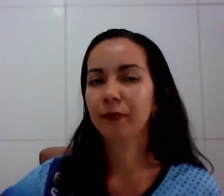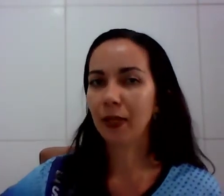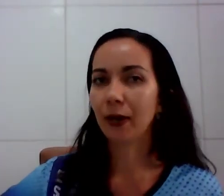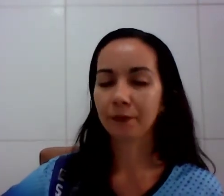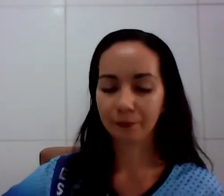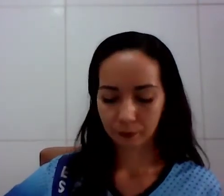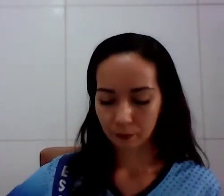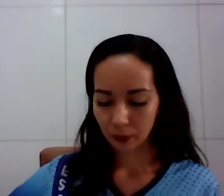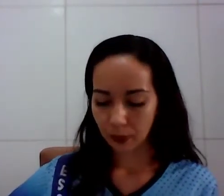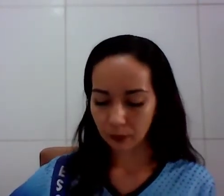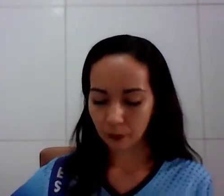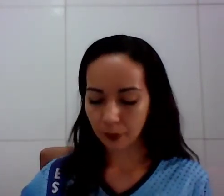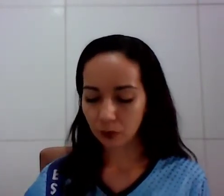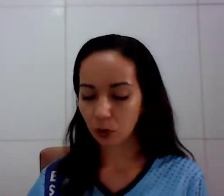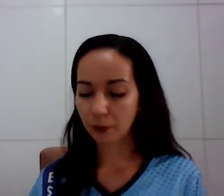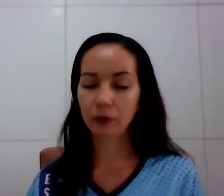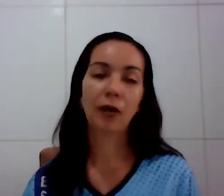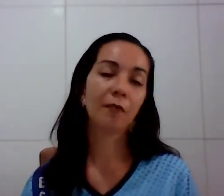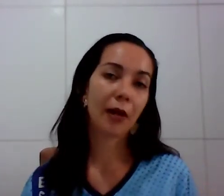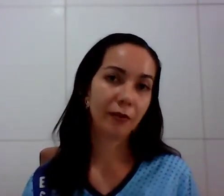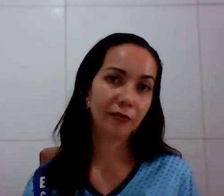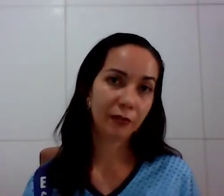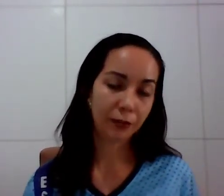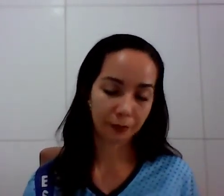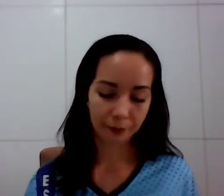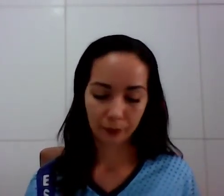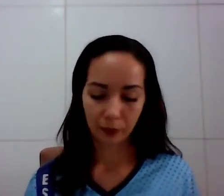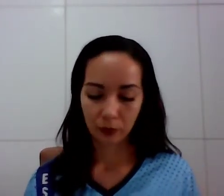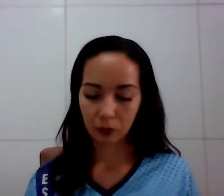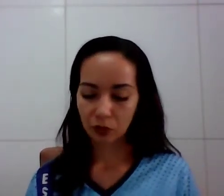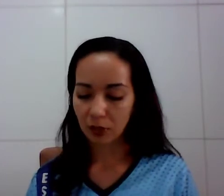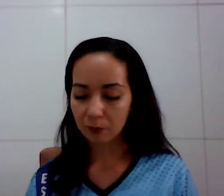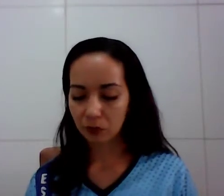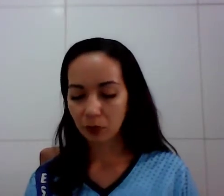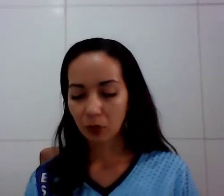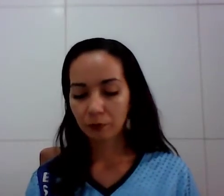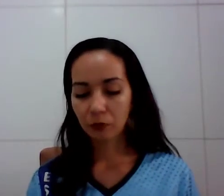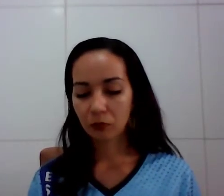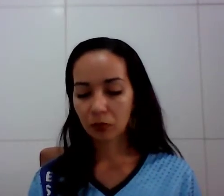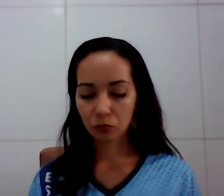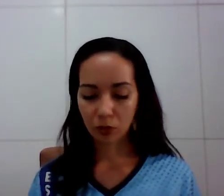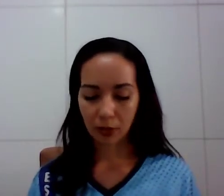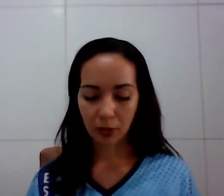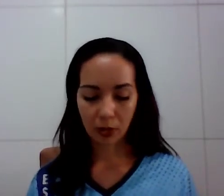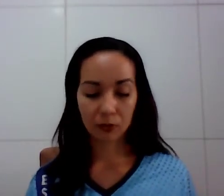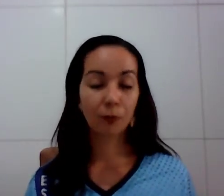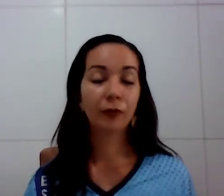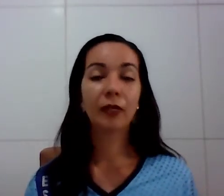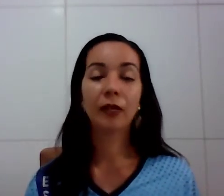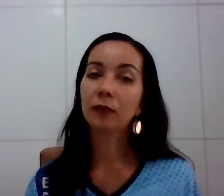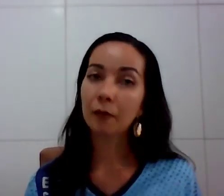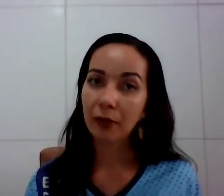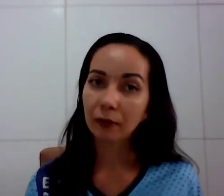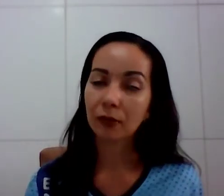Será? E também sobre o trabalho infantil. Nós teremos muitos assuntos legais. Eu poderei também